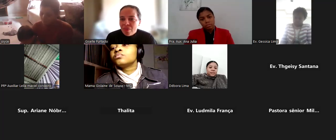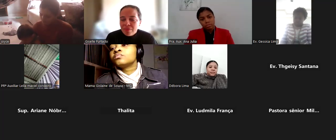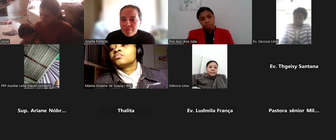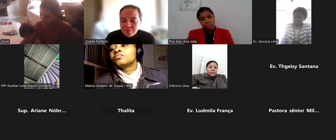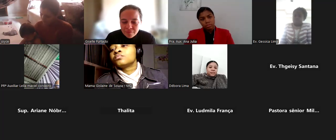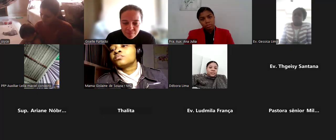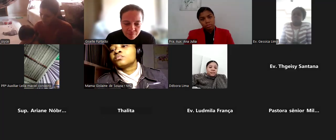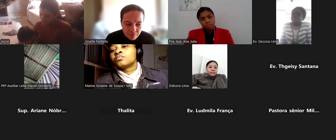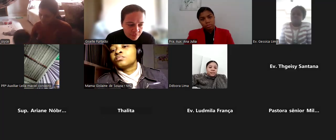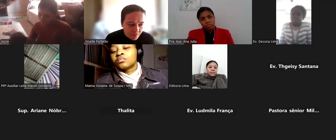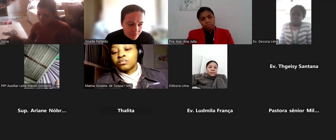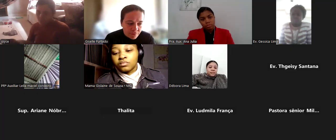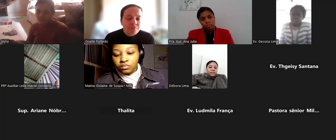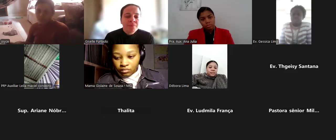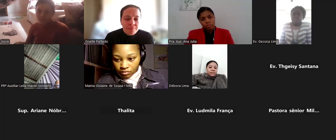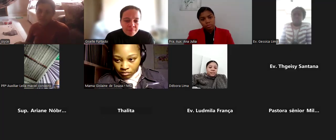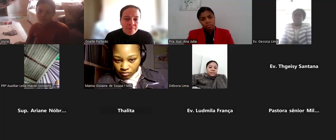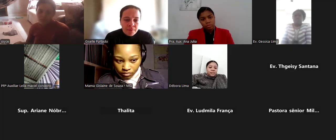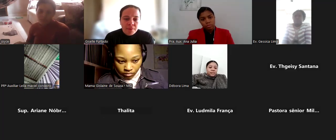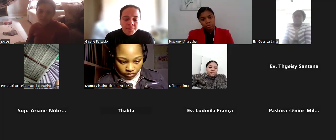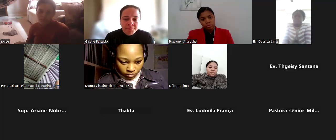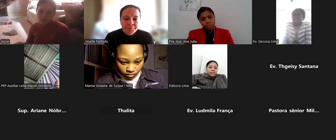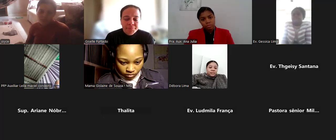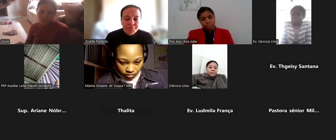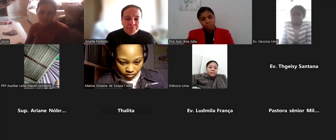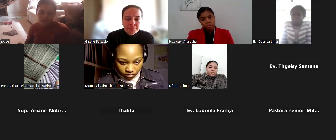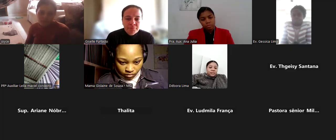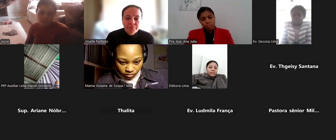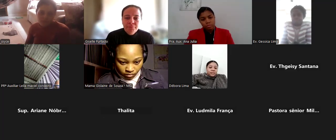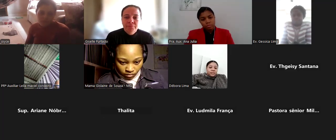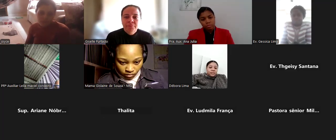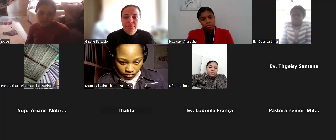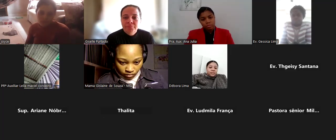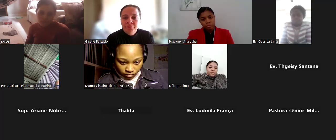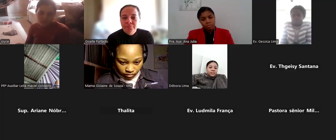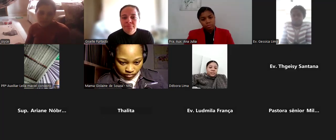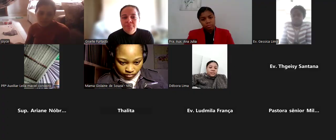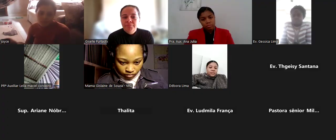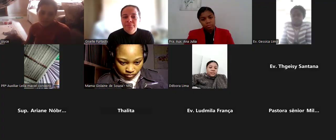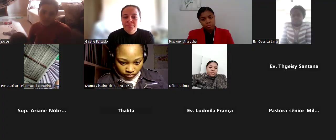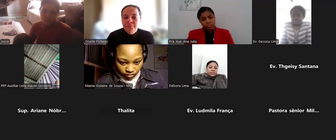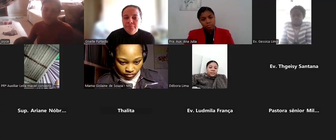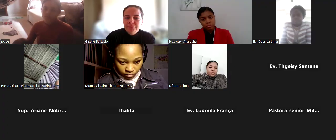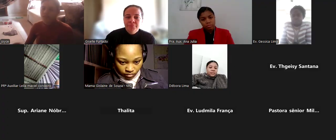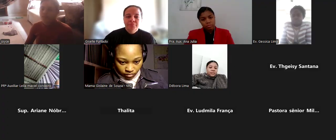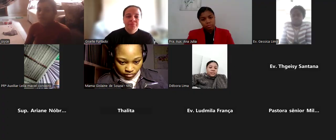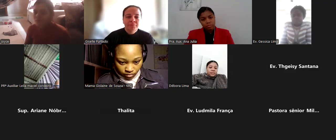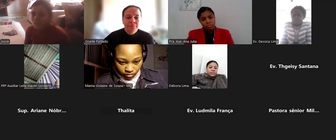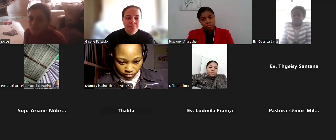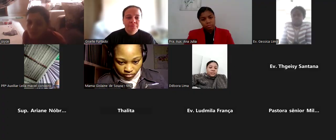exemplo, como a senhora já deu agora, né, já antecipou aí, com a reação diferenciada, né? Por